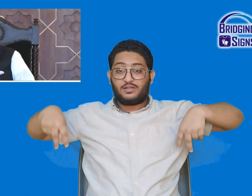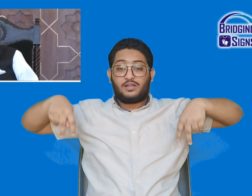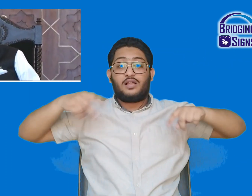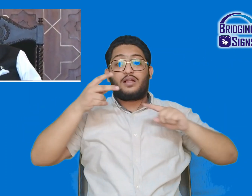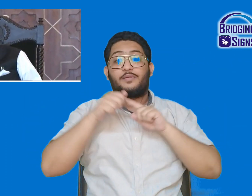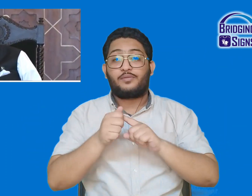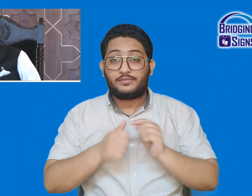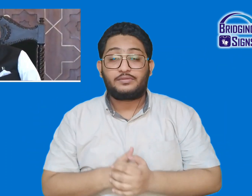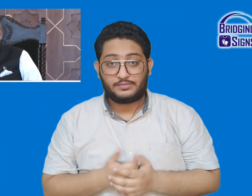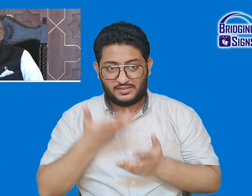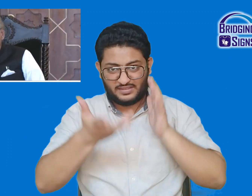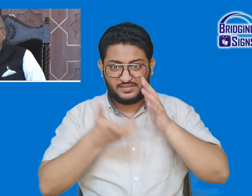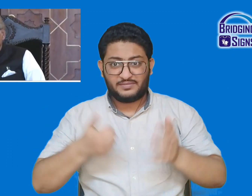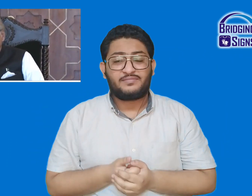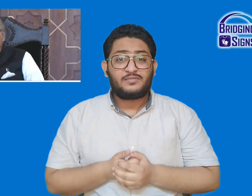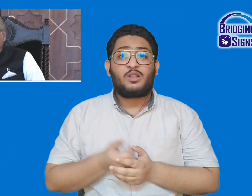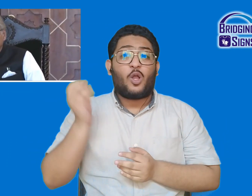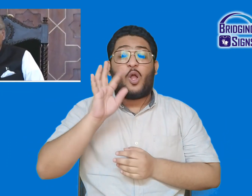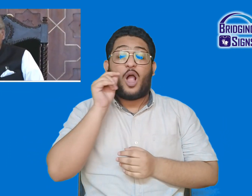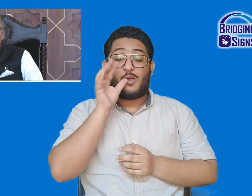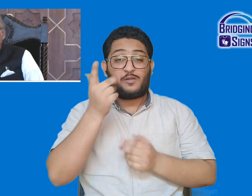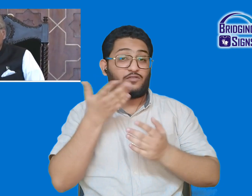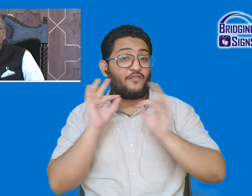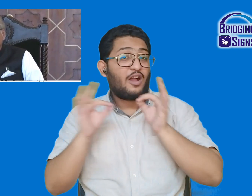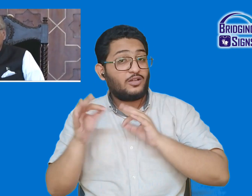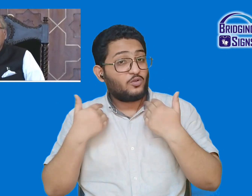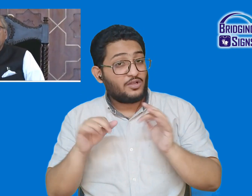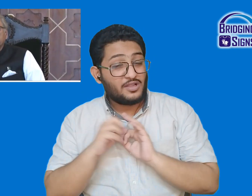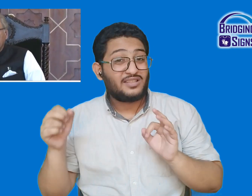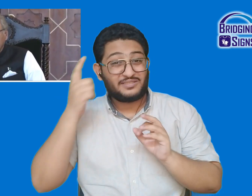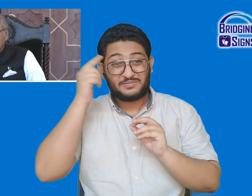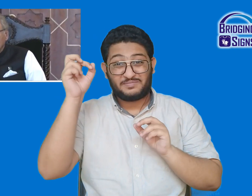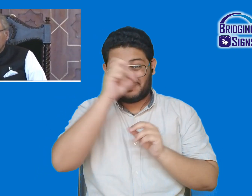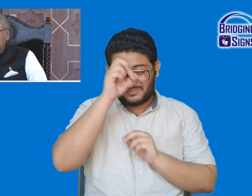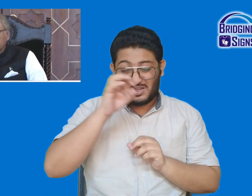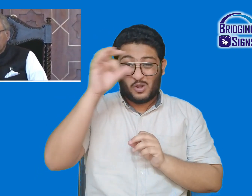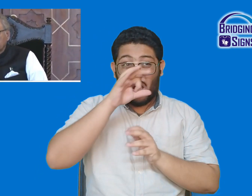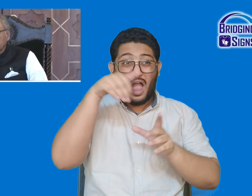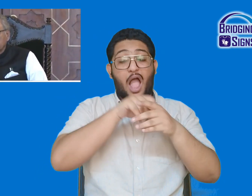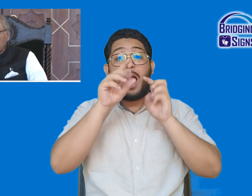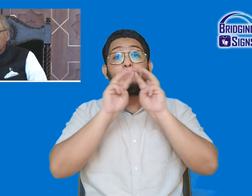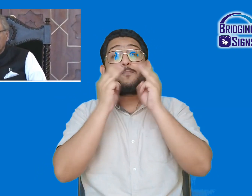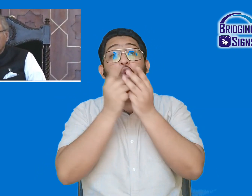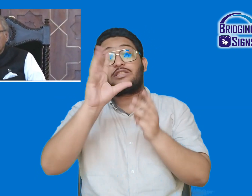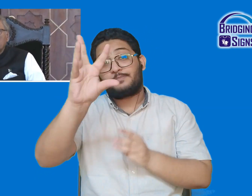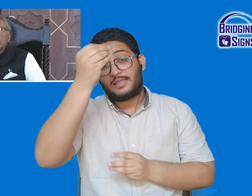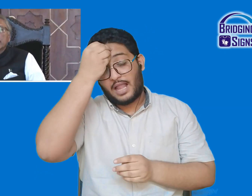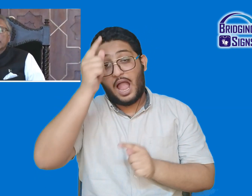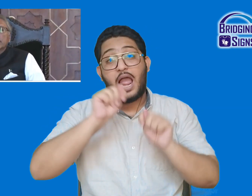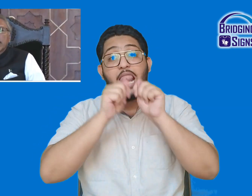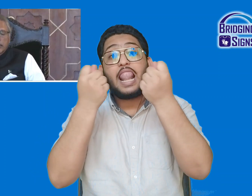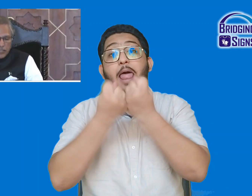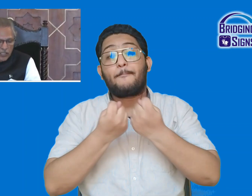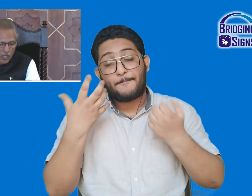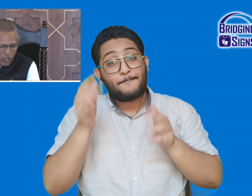مسجد اور امام بار کی انتظامیہ کے افراد پر مشتمل ایک کمیٹی بنائی جائے جو ان احتیاطی تدابیر پر عمل